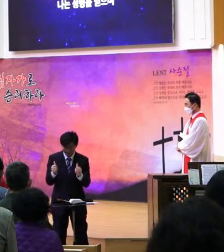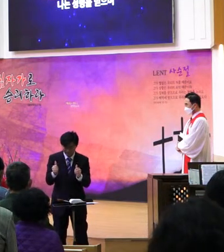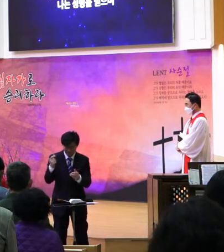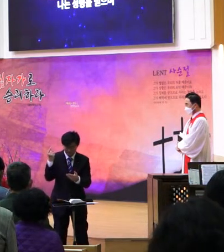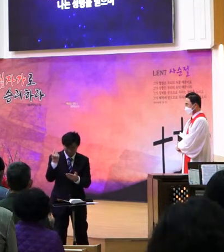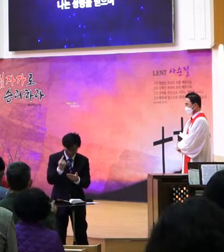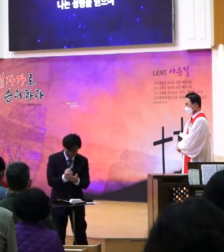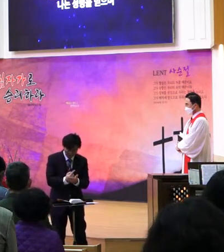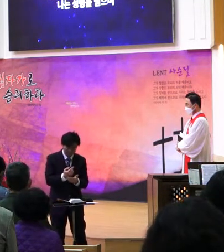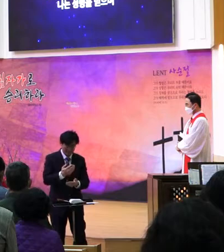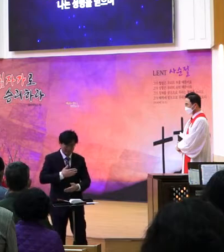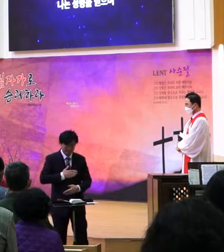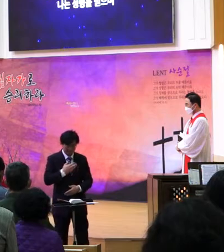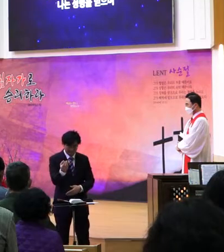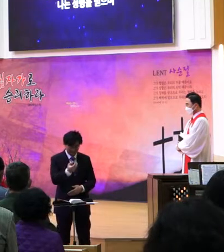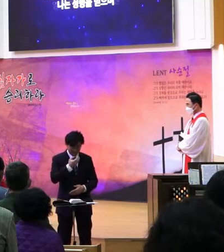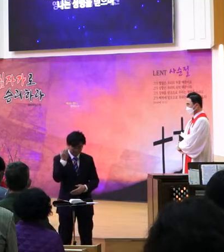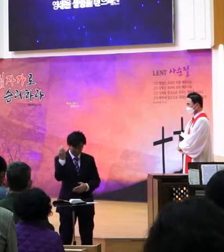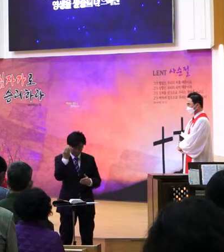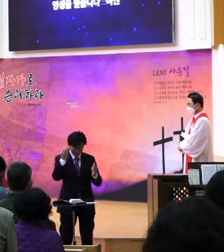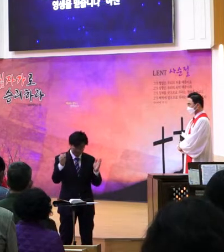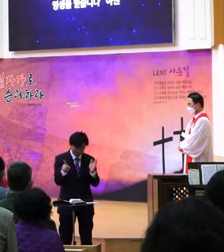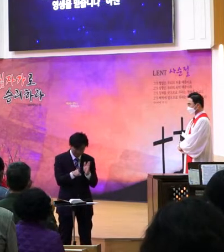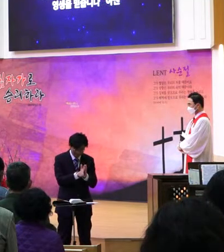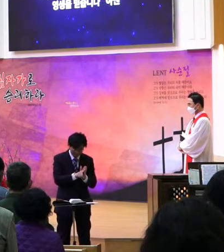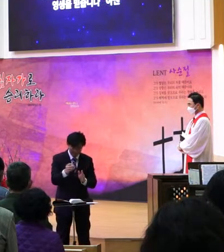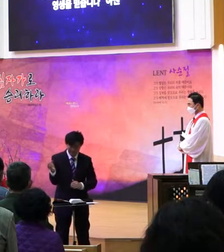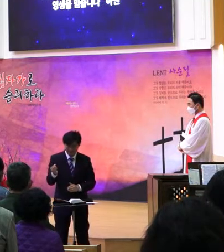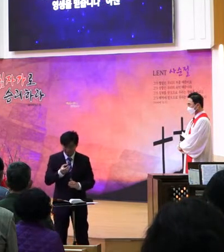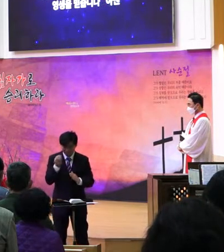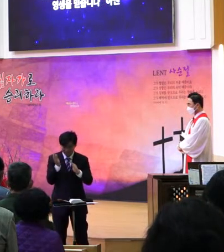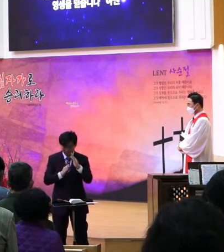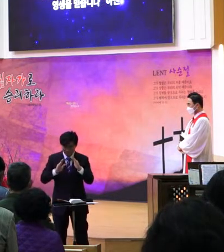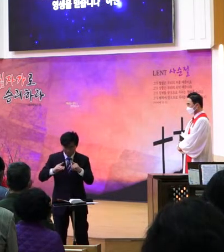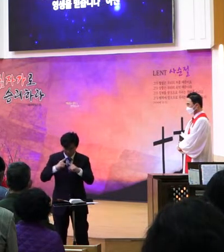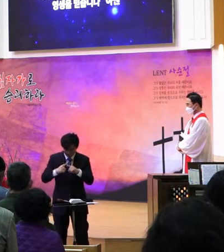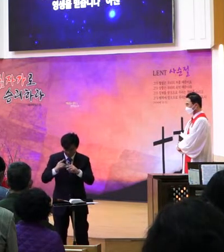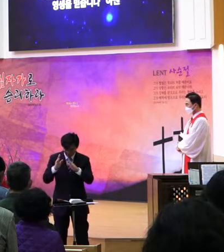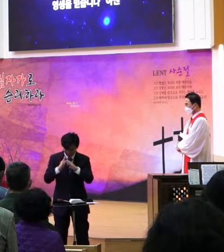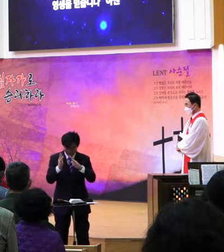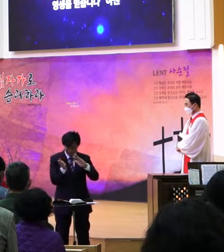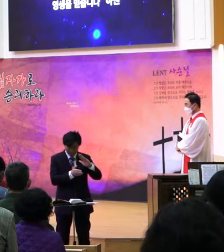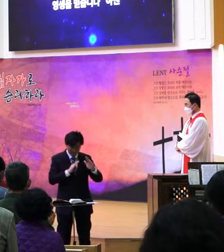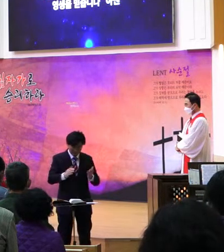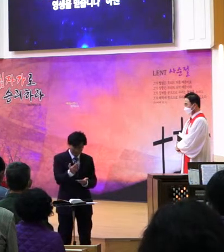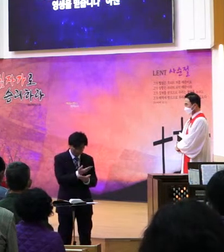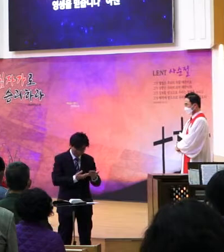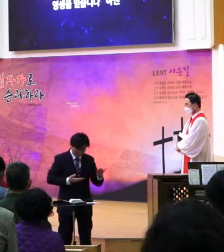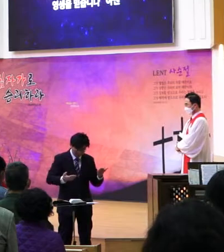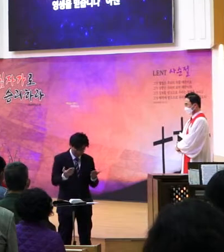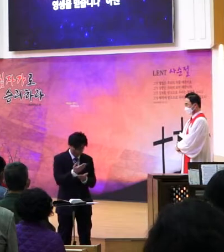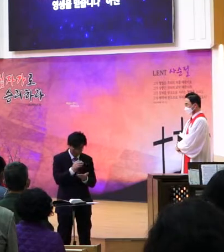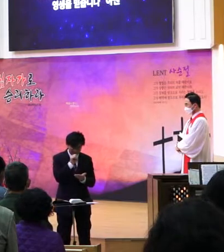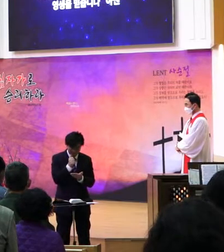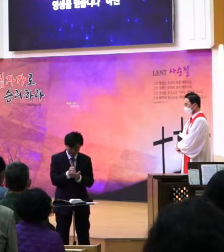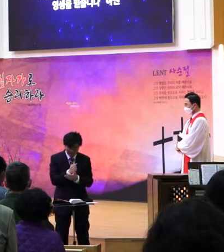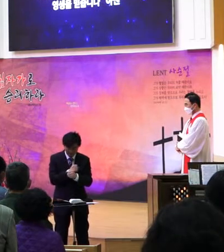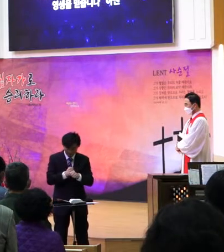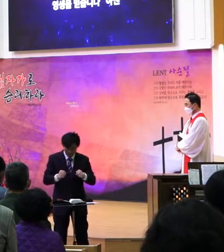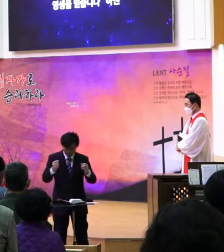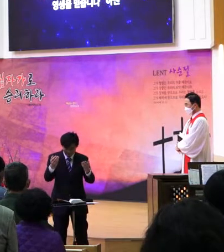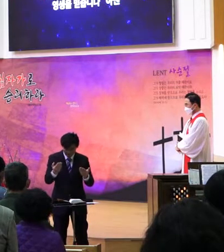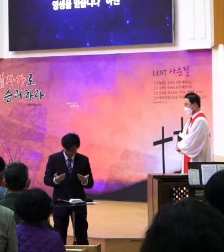오십니다. 나는 성령을 믿으며 거룩한 공교회와 성도의 교제와 죄를 용서받는